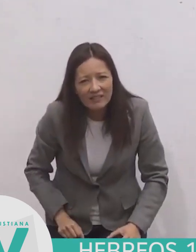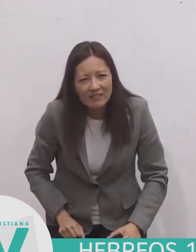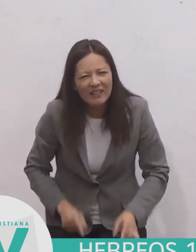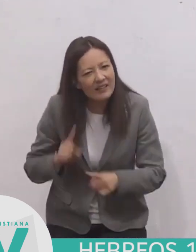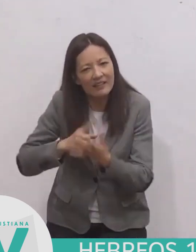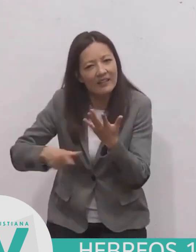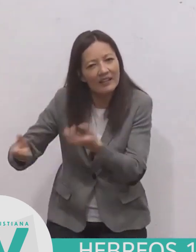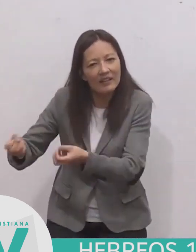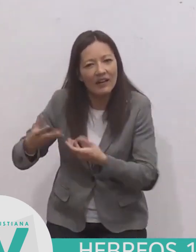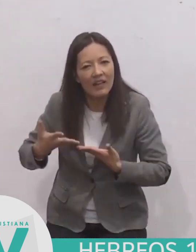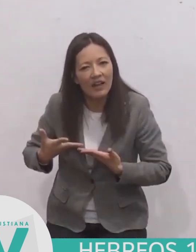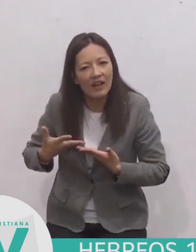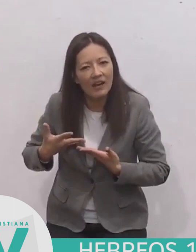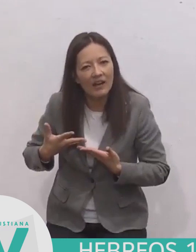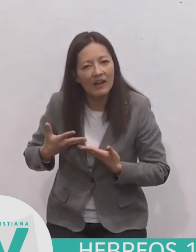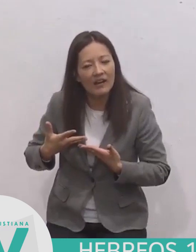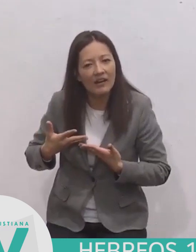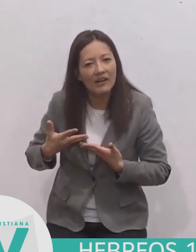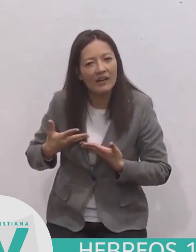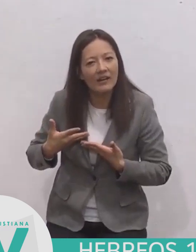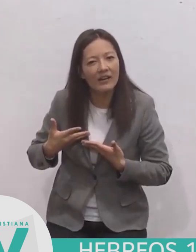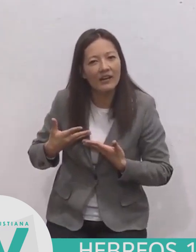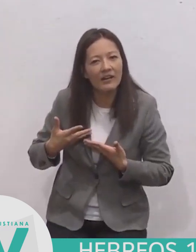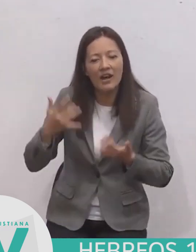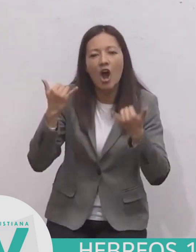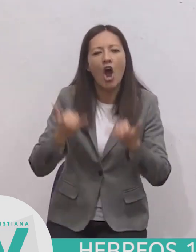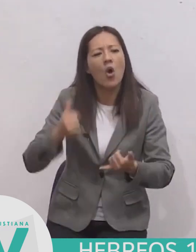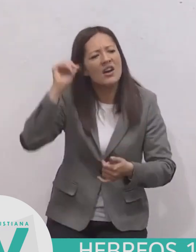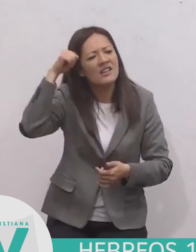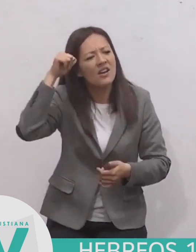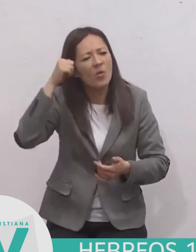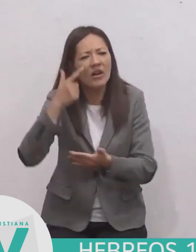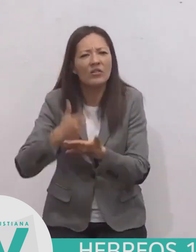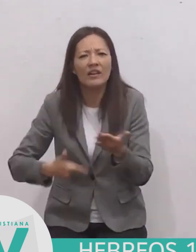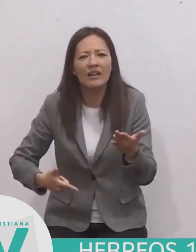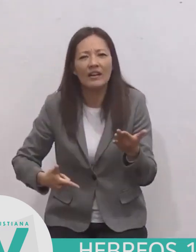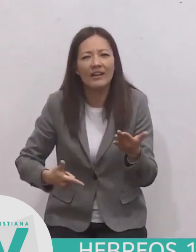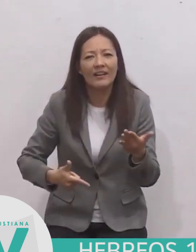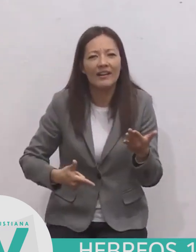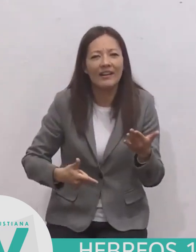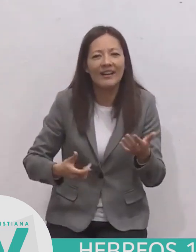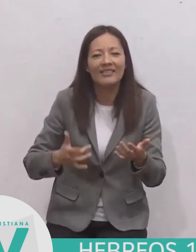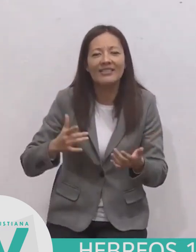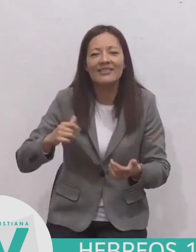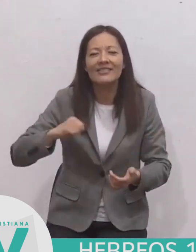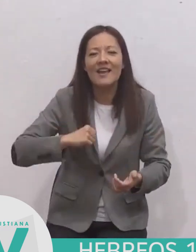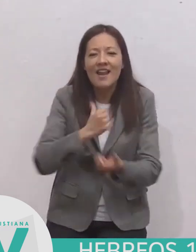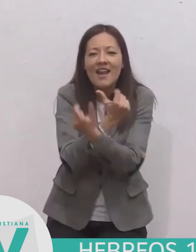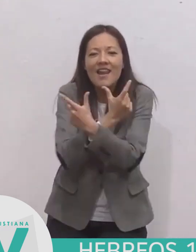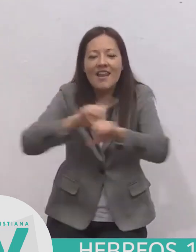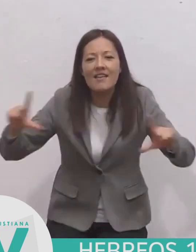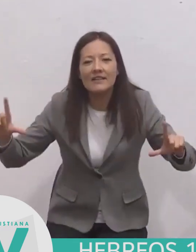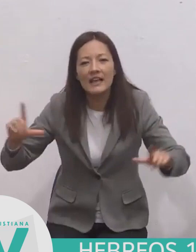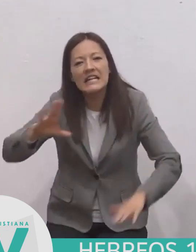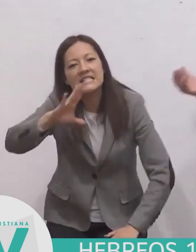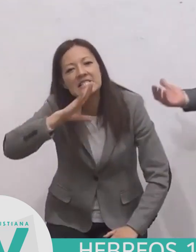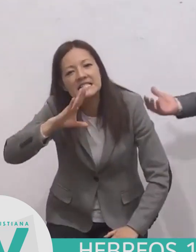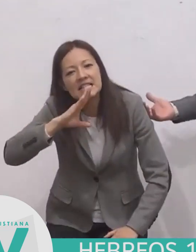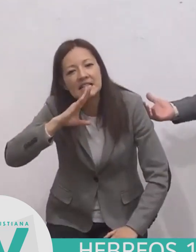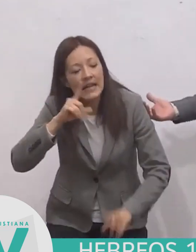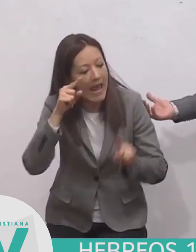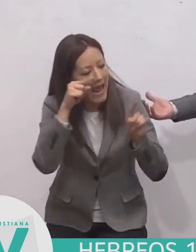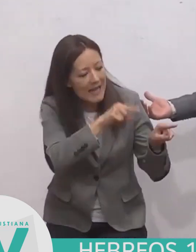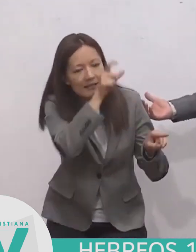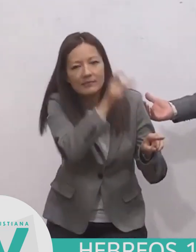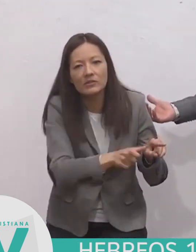¿Qué es lo que nos da? ¿Qué es lo que estamos recordando hoy con la Santa Cena? Que tenemos libertad. ¿Quién? El que